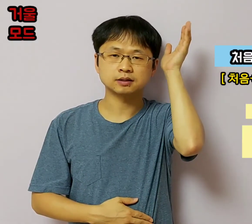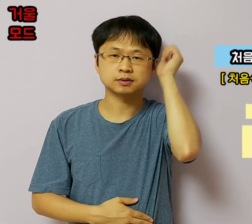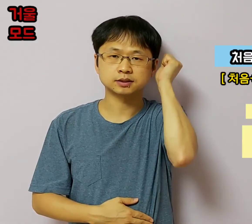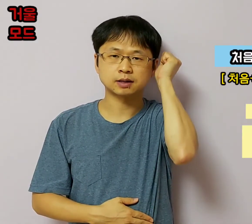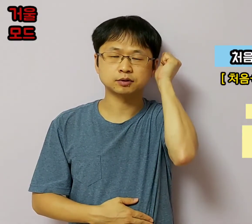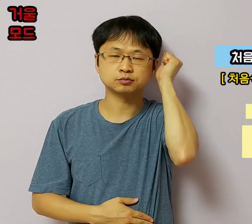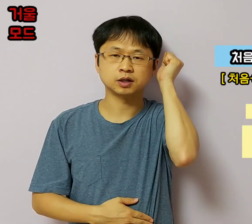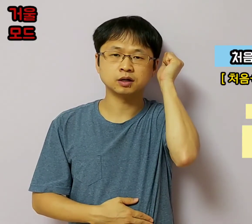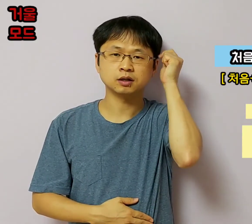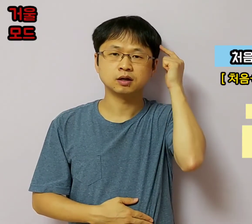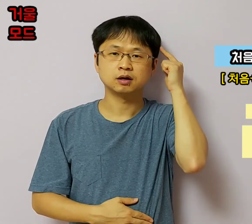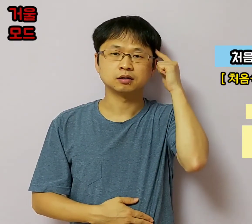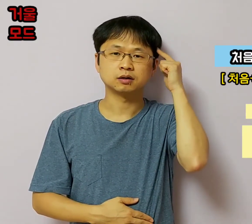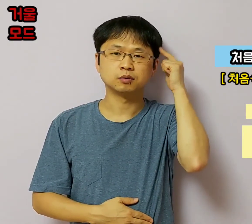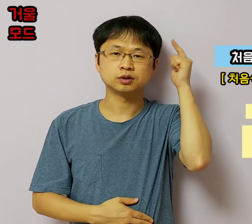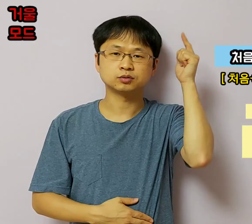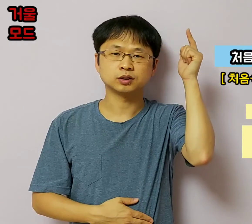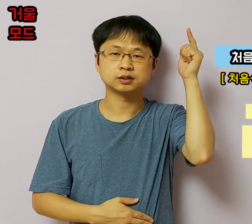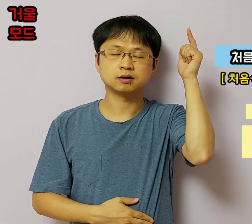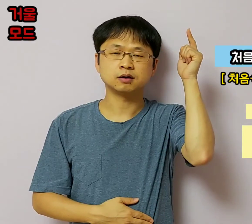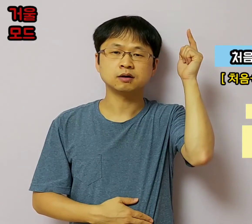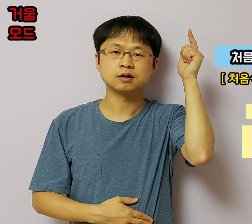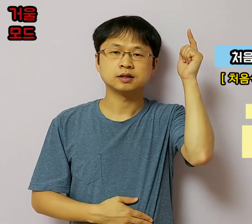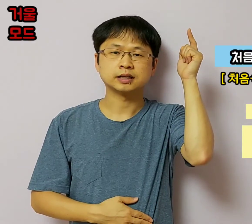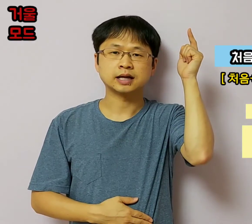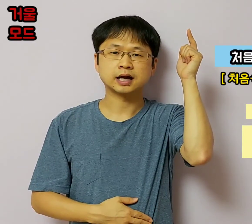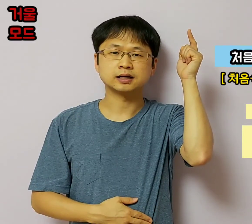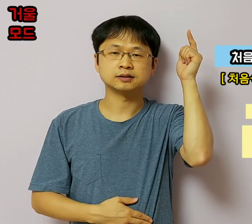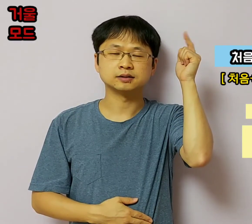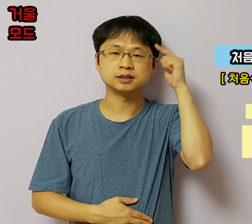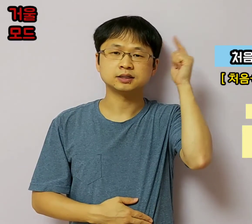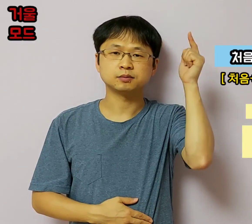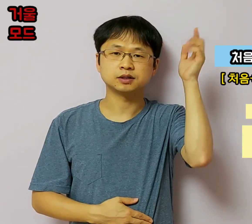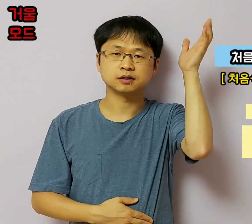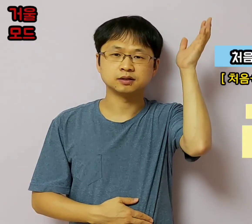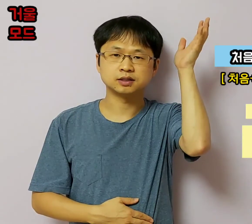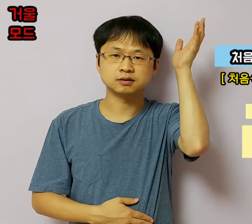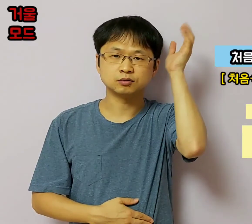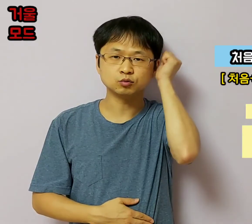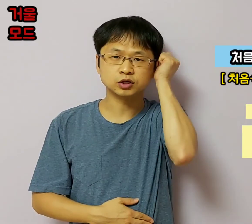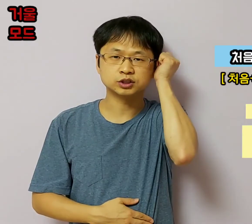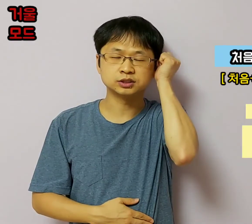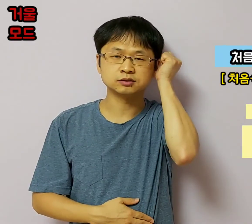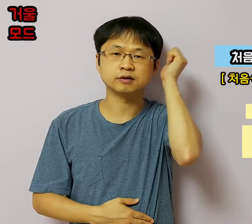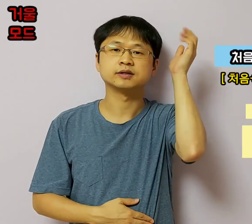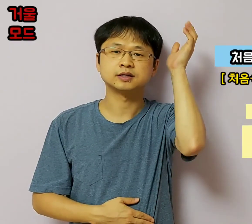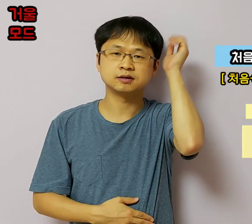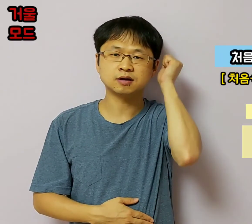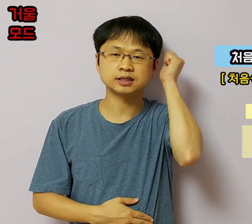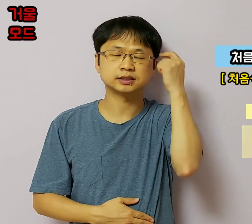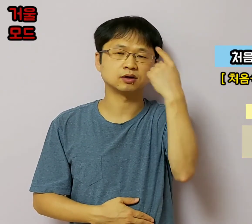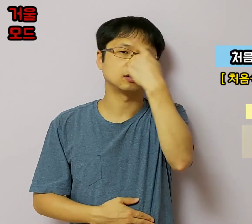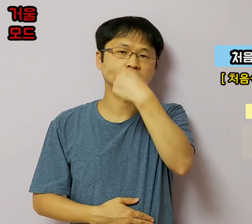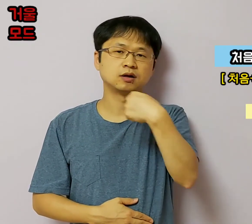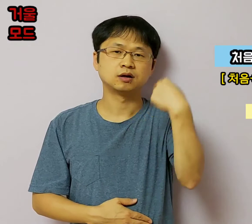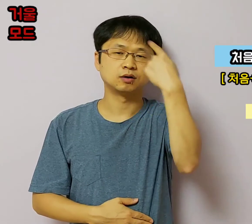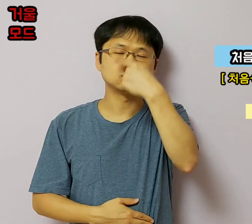당기면서 잡아주면 어떤 머릿속에서 날아가려는, 잊어버리려는 기억을 움켜쥐는 것, 기억하다죠.